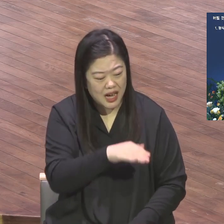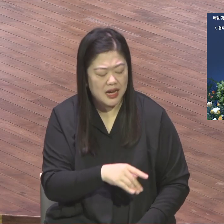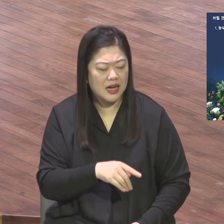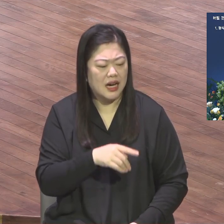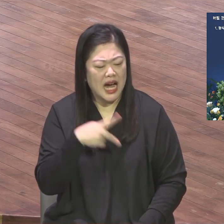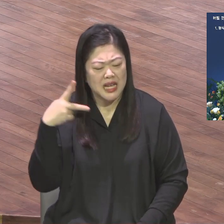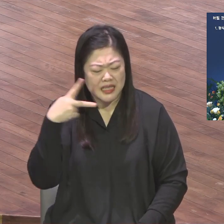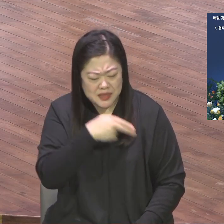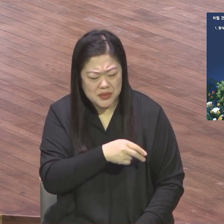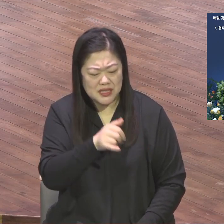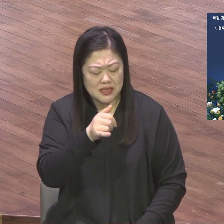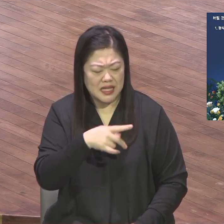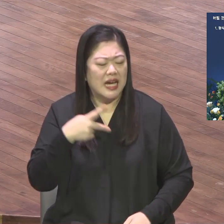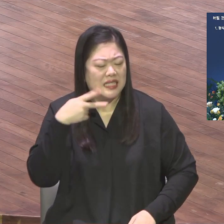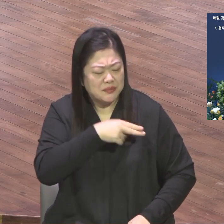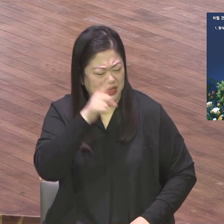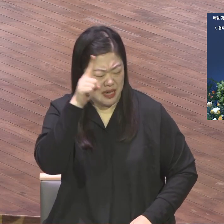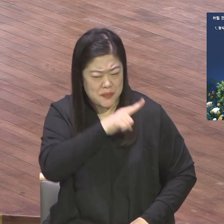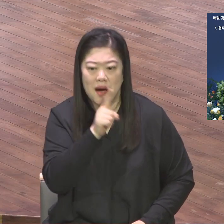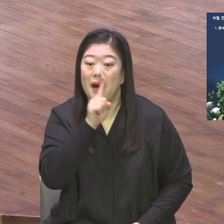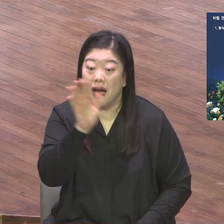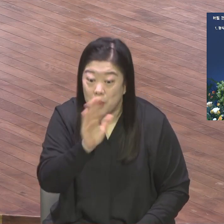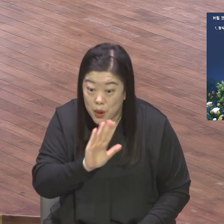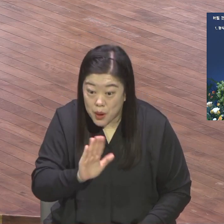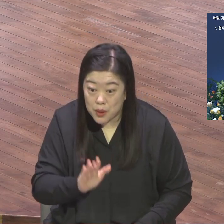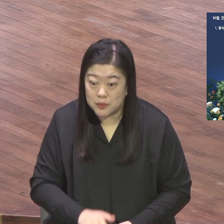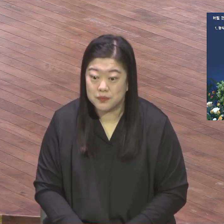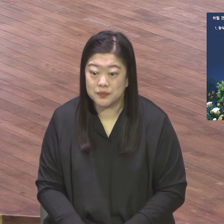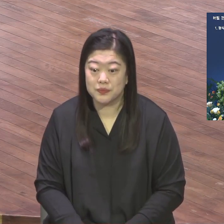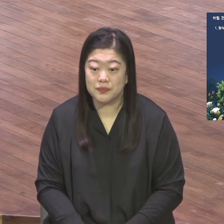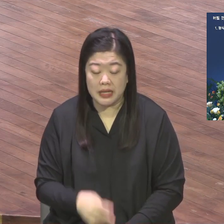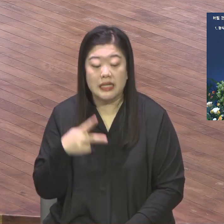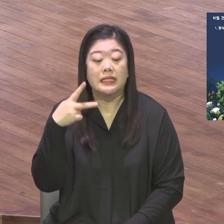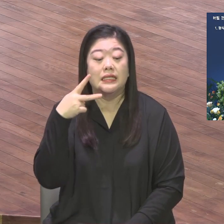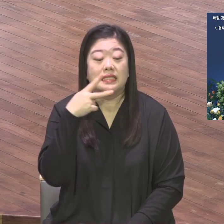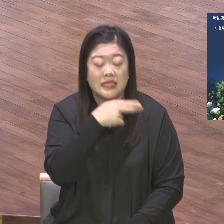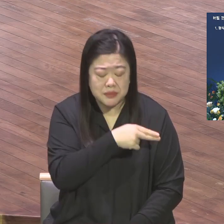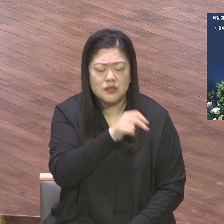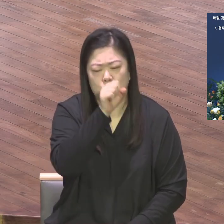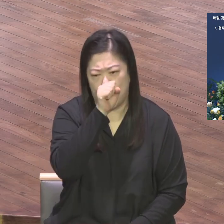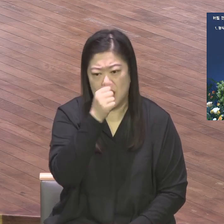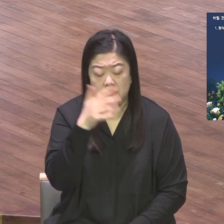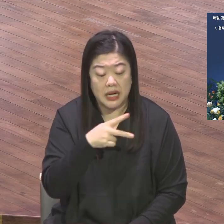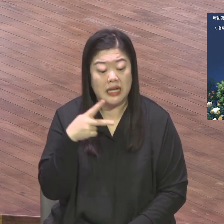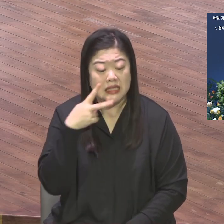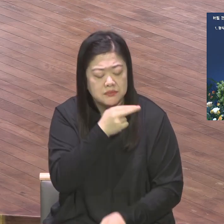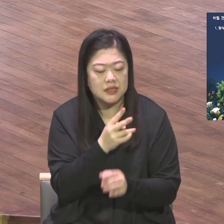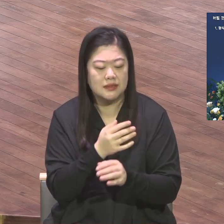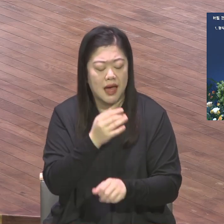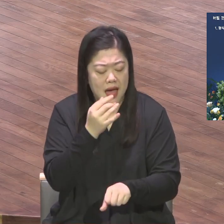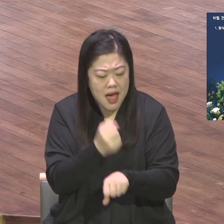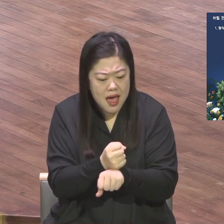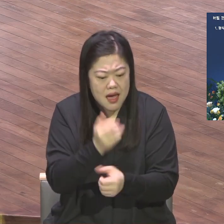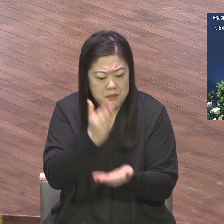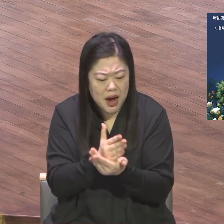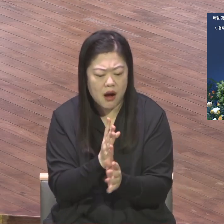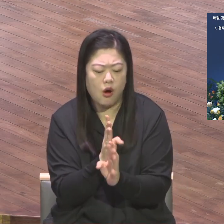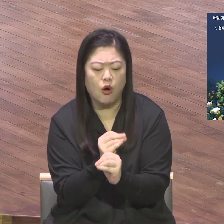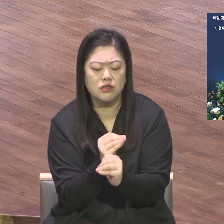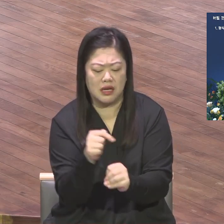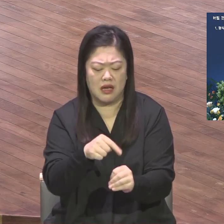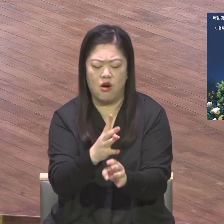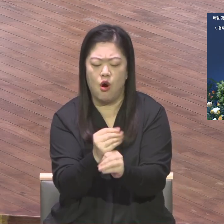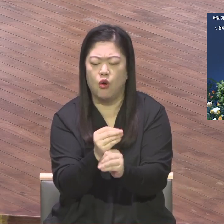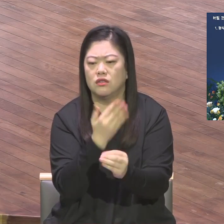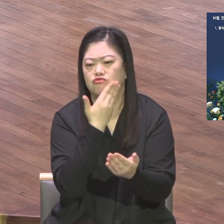자체를 그렇게 부정한 것이 아니고 금식할 때가 있고 금식하지 않을 때가